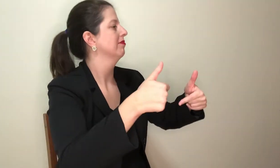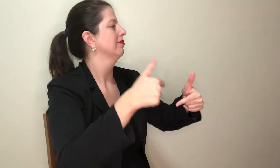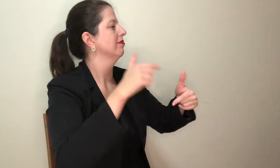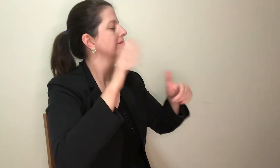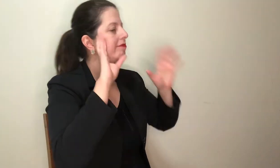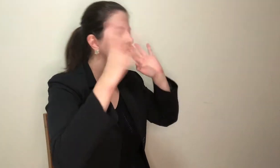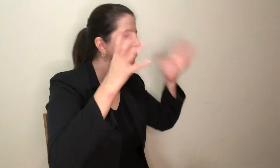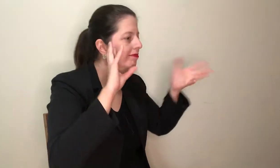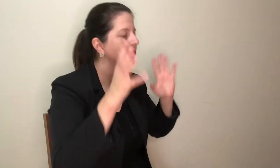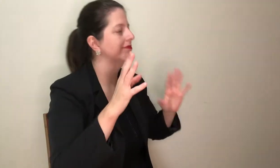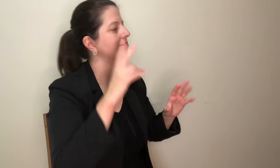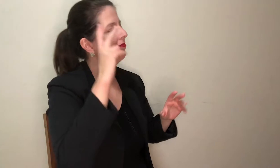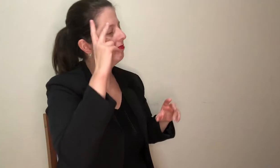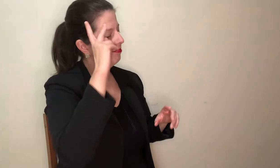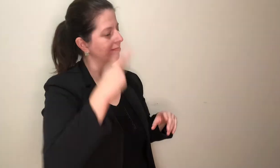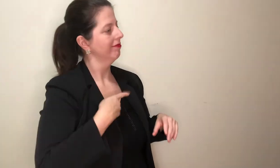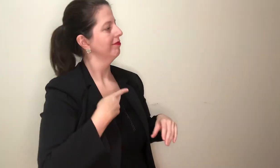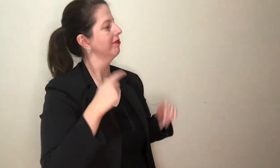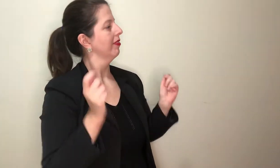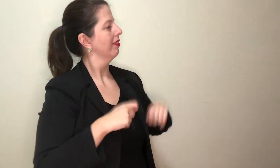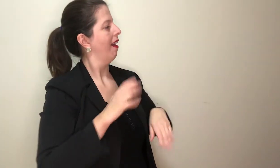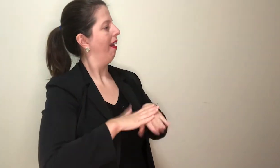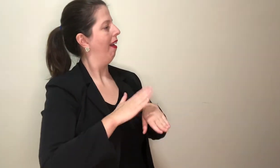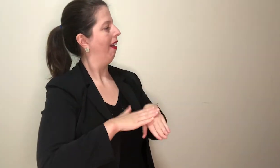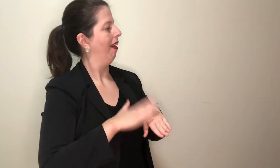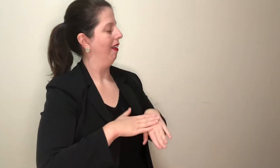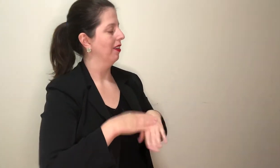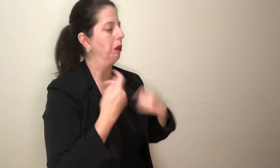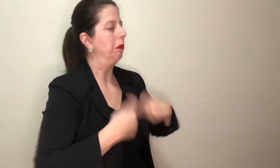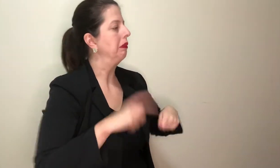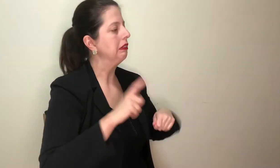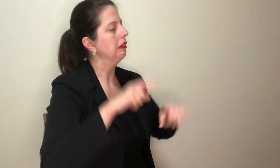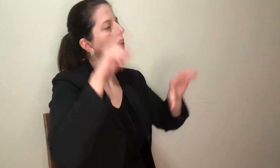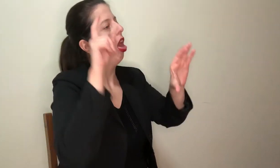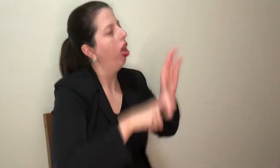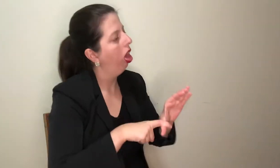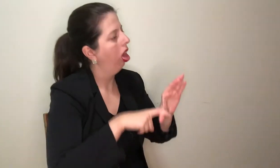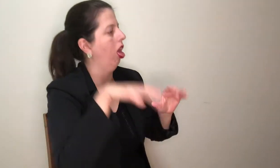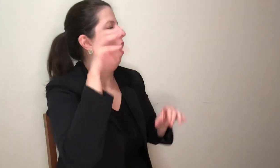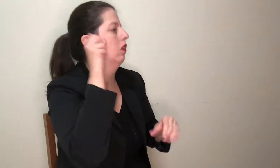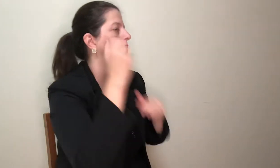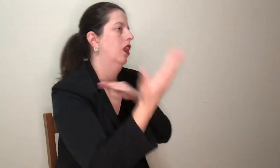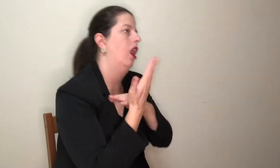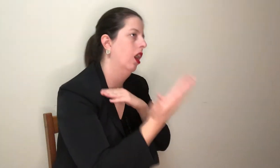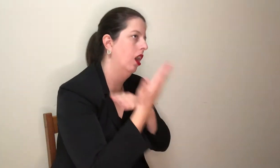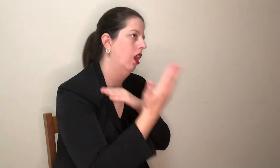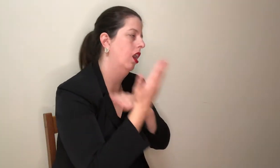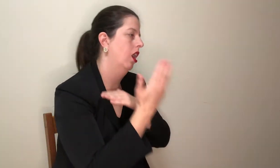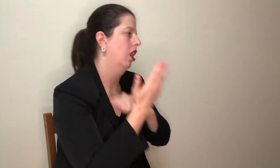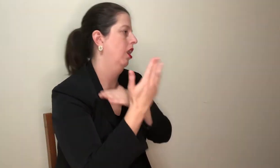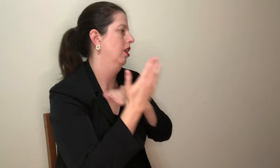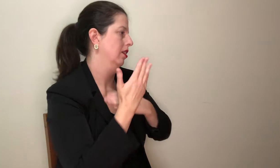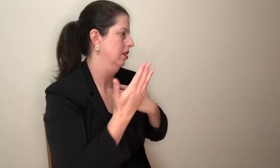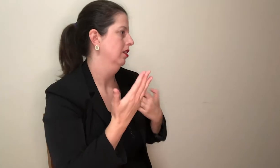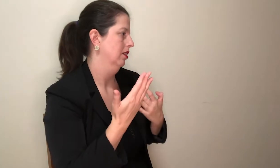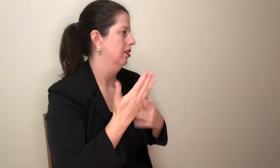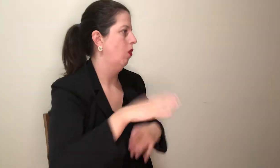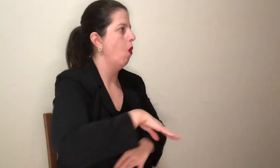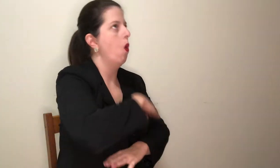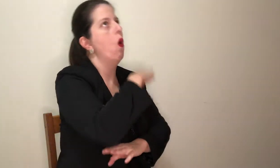atividades. Eu não preciso ficar dependendo de um ouvinte para estar me ajudando o dia todo nas coisas que eu tenho que fazer.